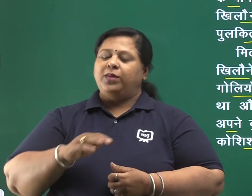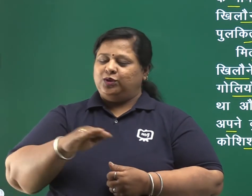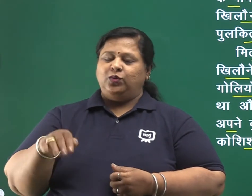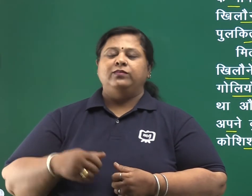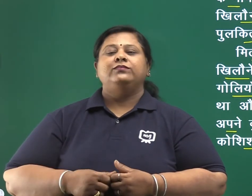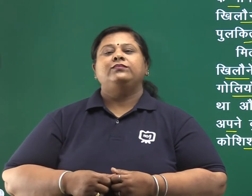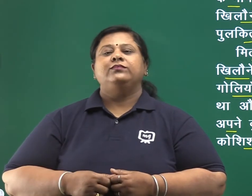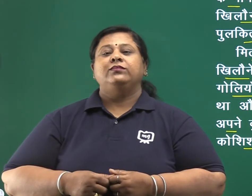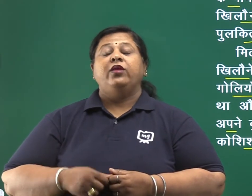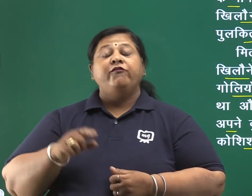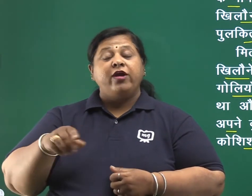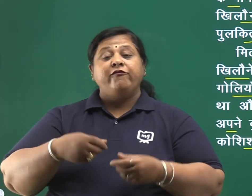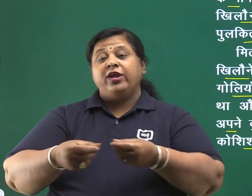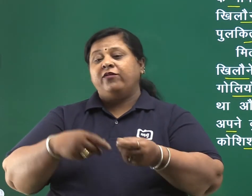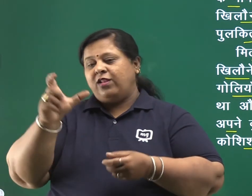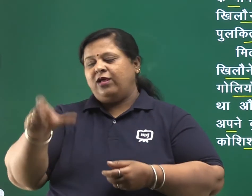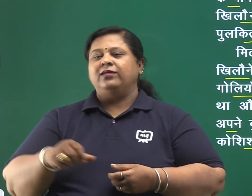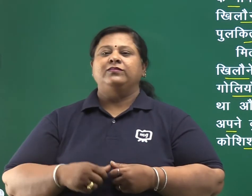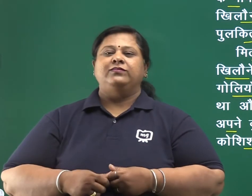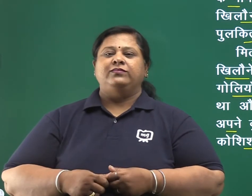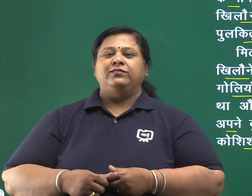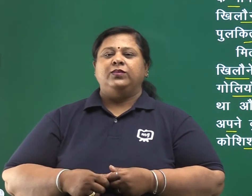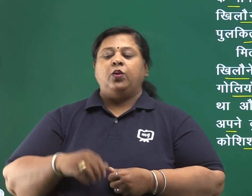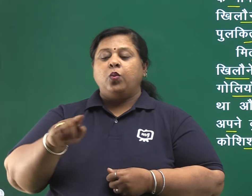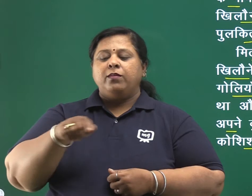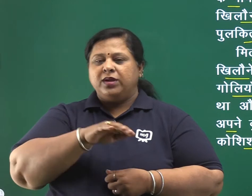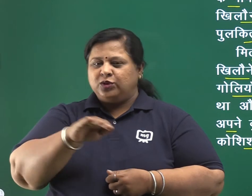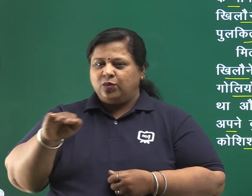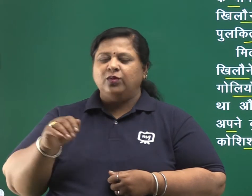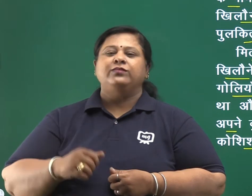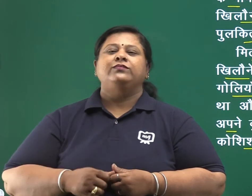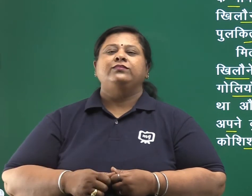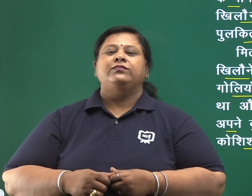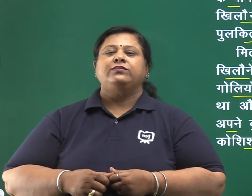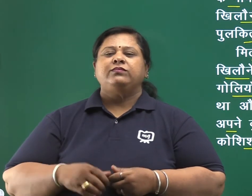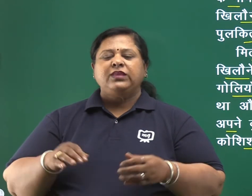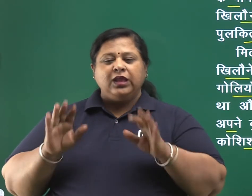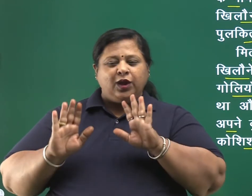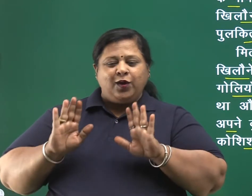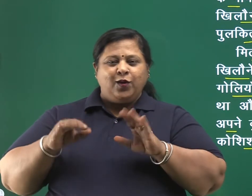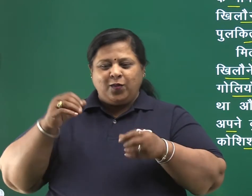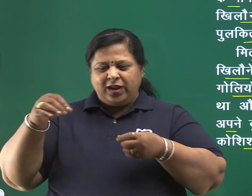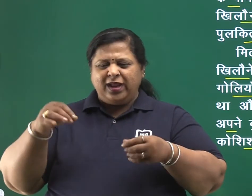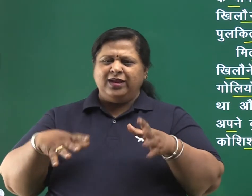बच्चों, वो फेरी वाला उन बच्चों को खिलौने,